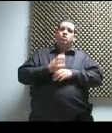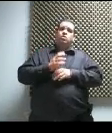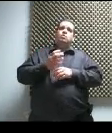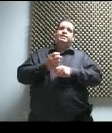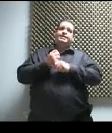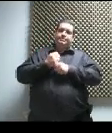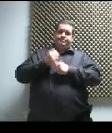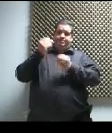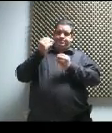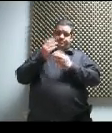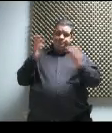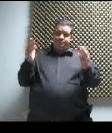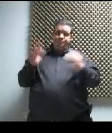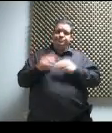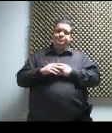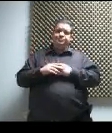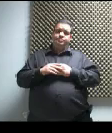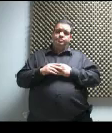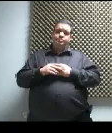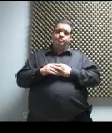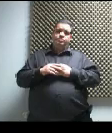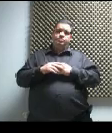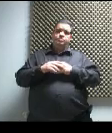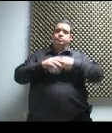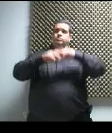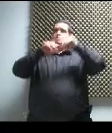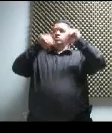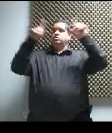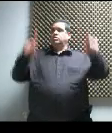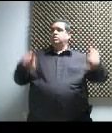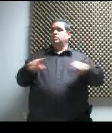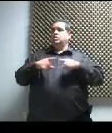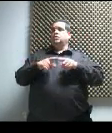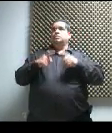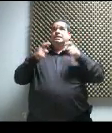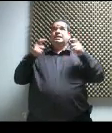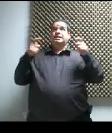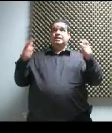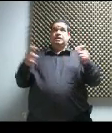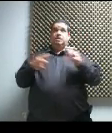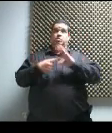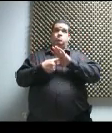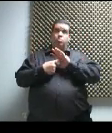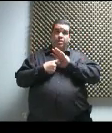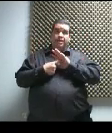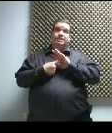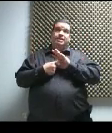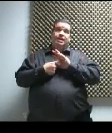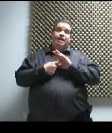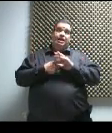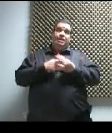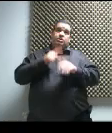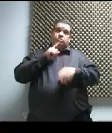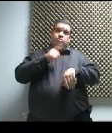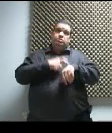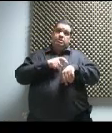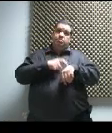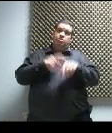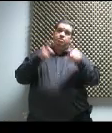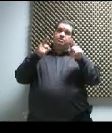Y hay como unos displays bien grandes, unos monitores que nos muestran los diferentes sismogramas en tiempo real. Y toda esa información,